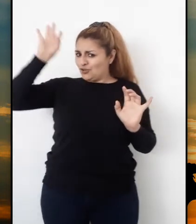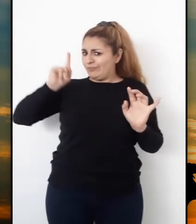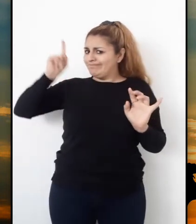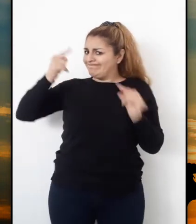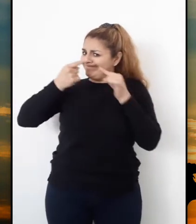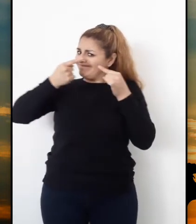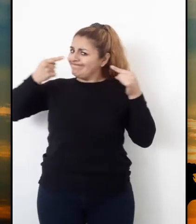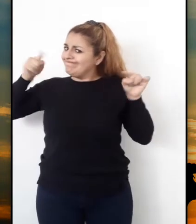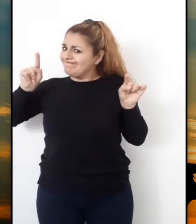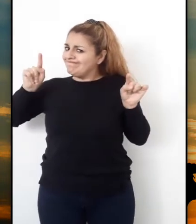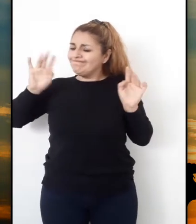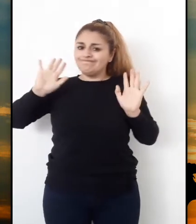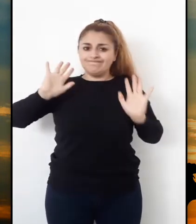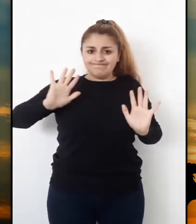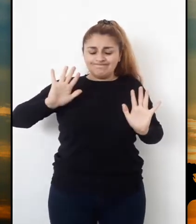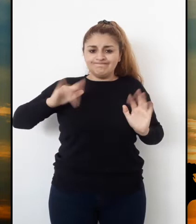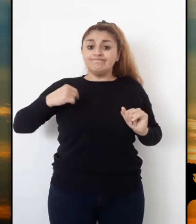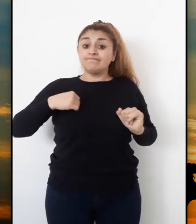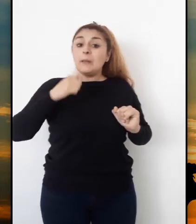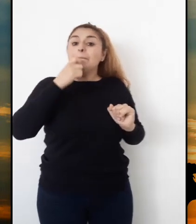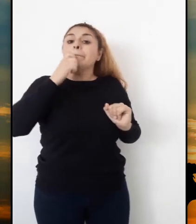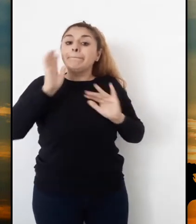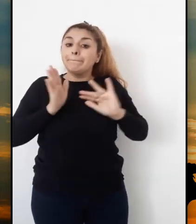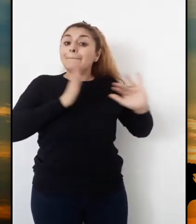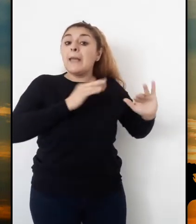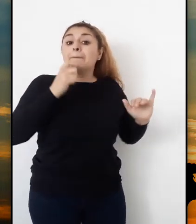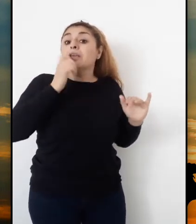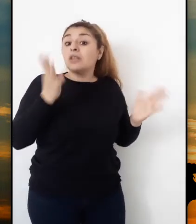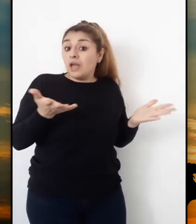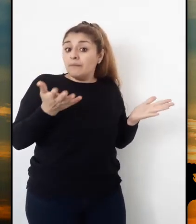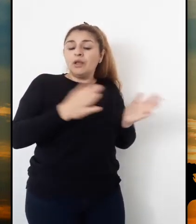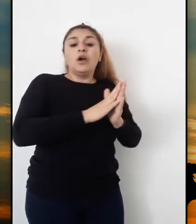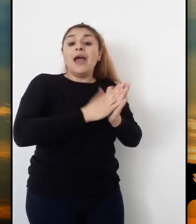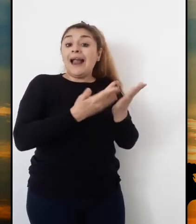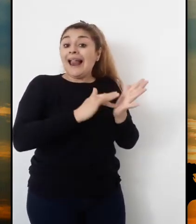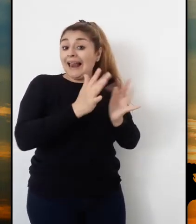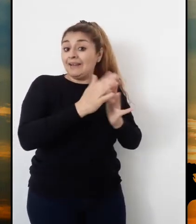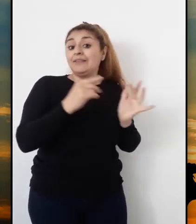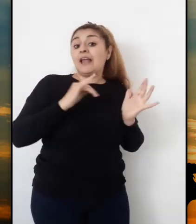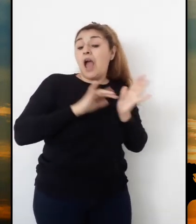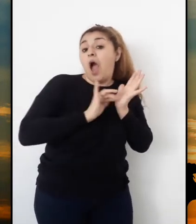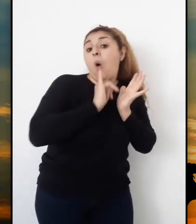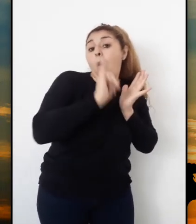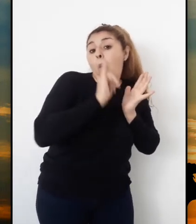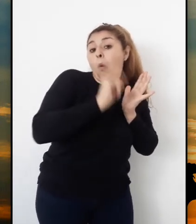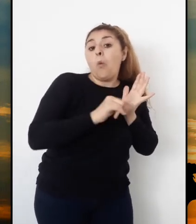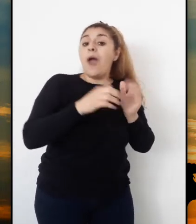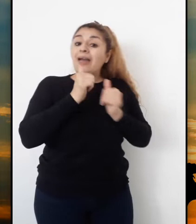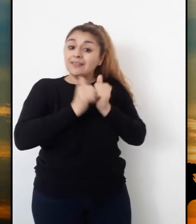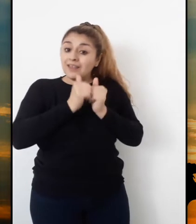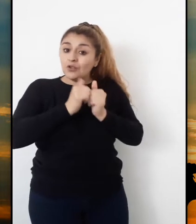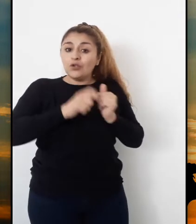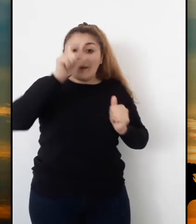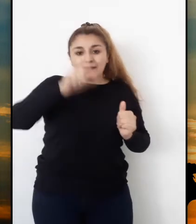Lazare. En la Biblia está la historia del rico y del pobre Lázaro. Le